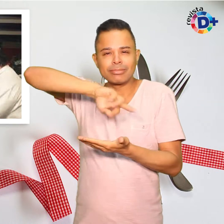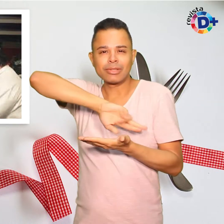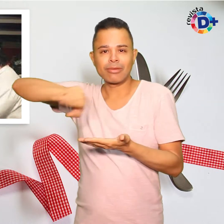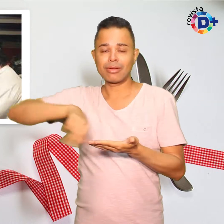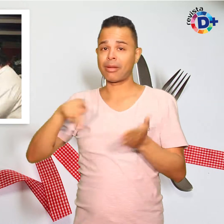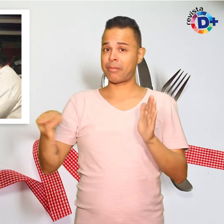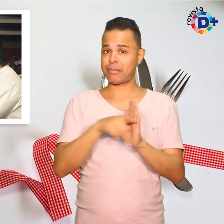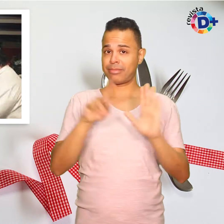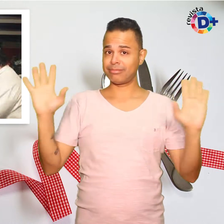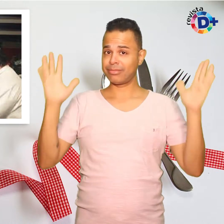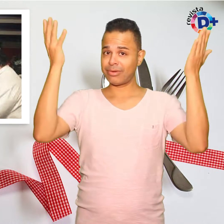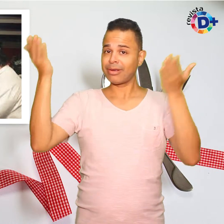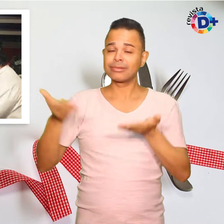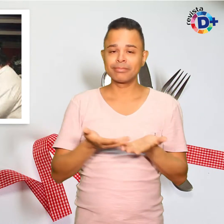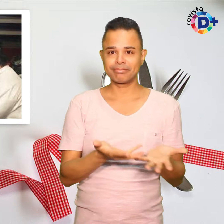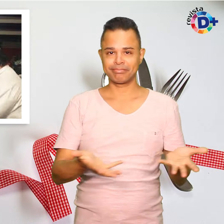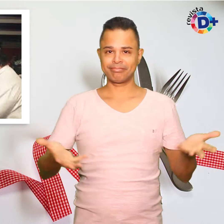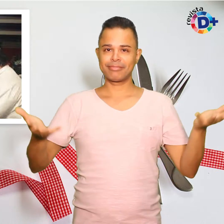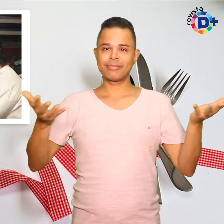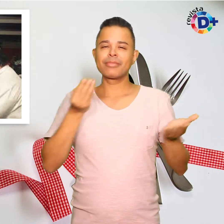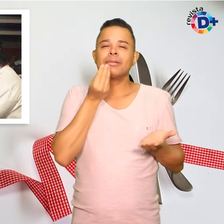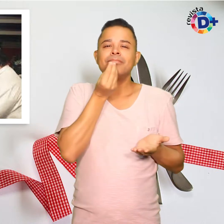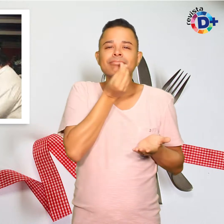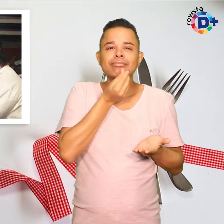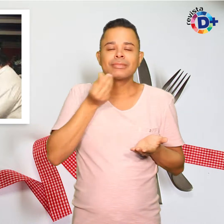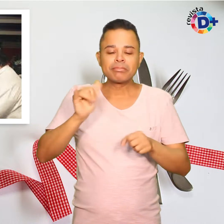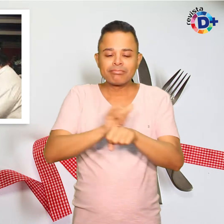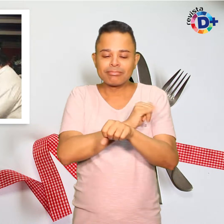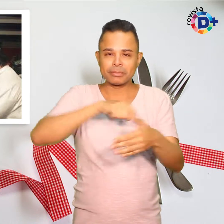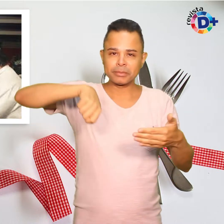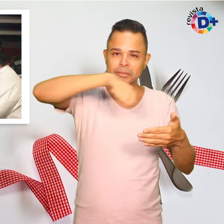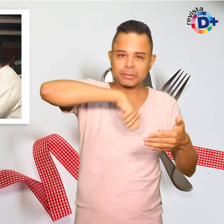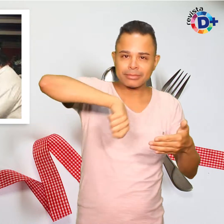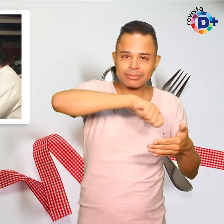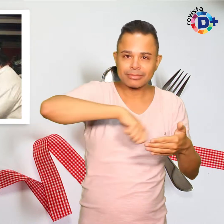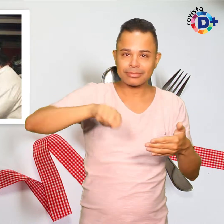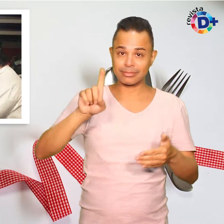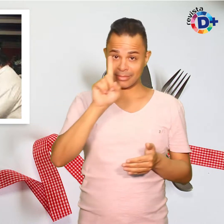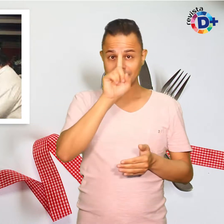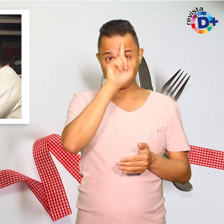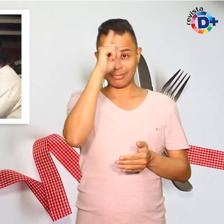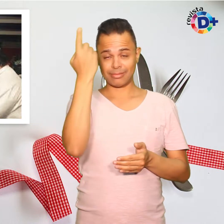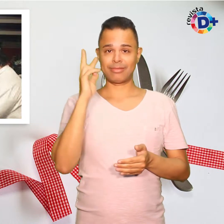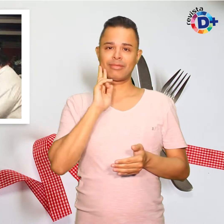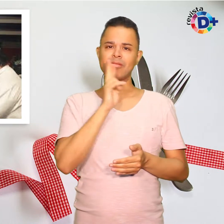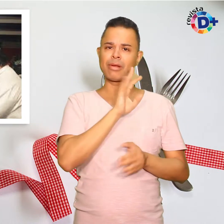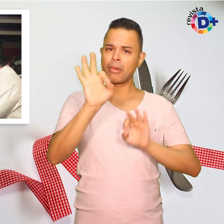além do sabor dos pratos preparados o empreendimento destaca se pela organização os